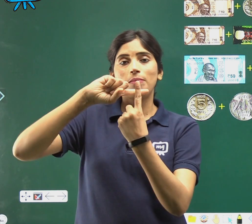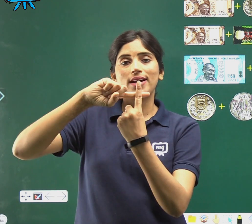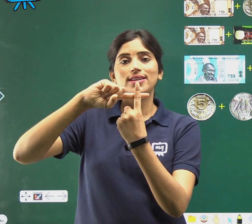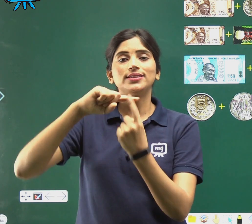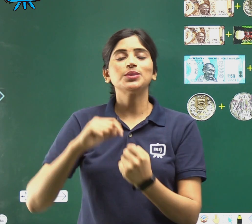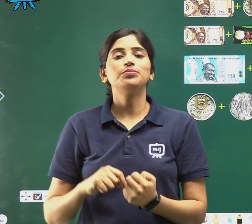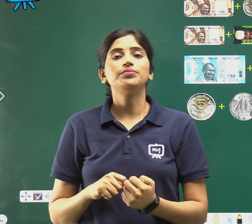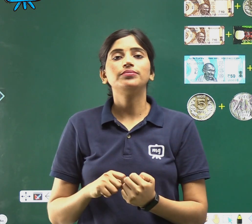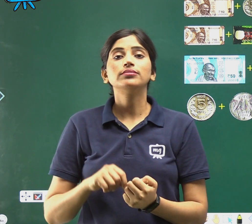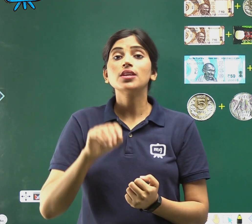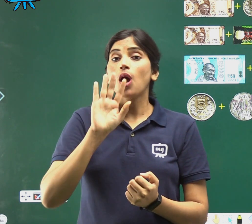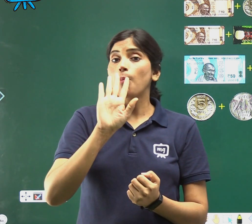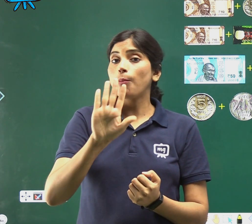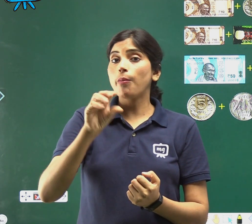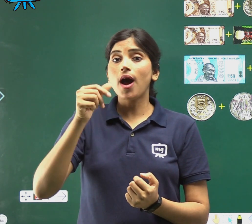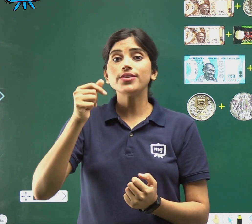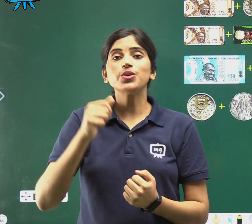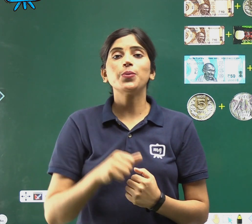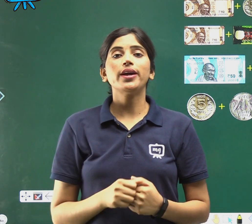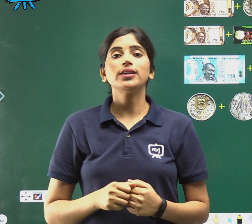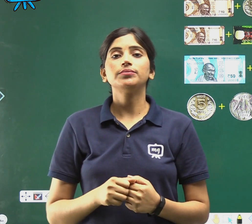प्लस 5 रुपए